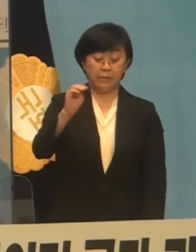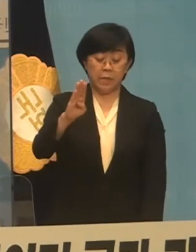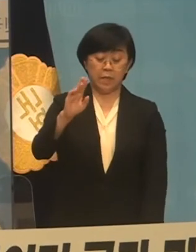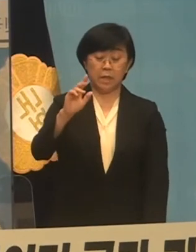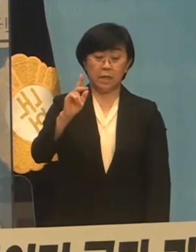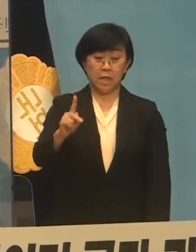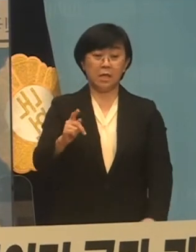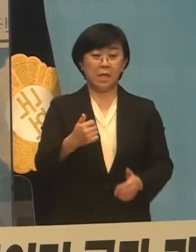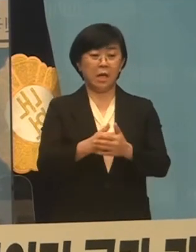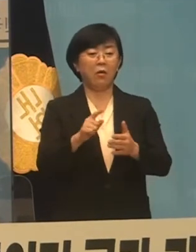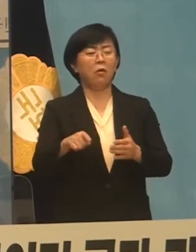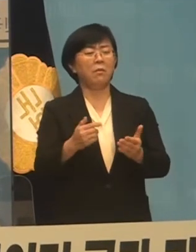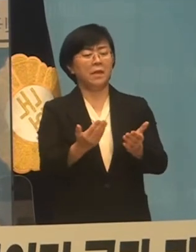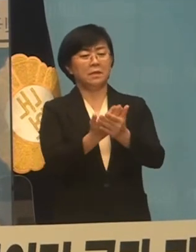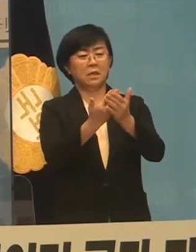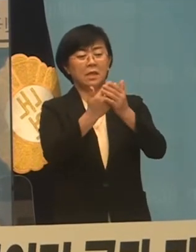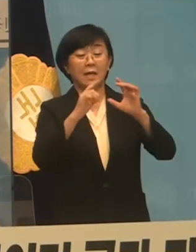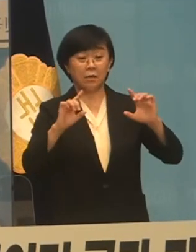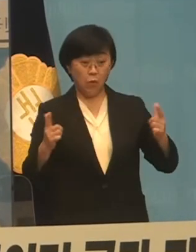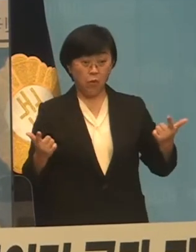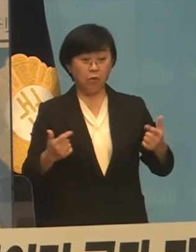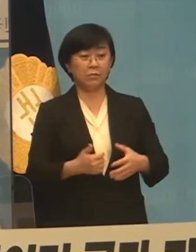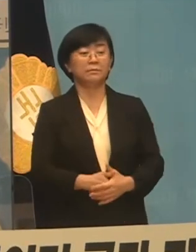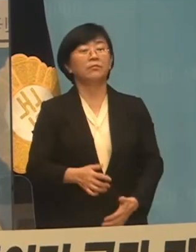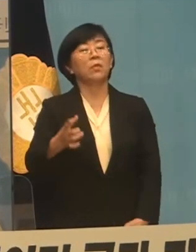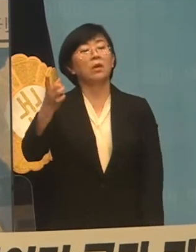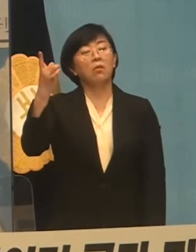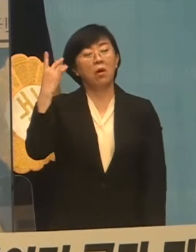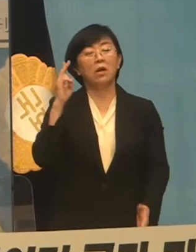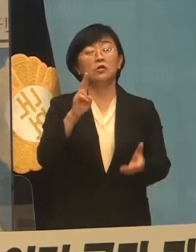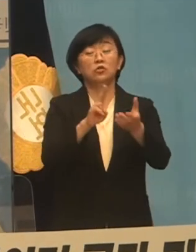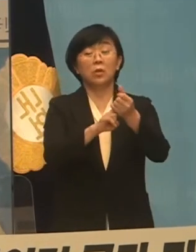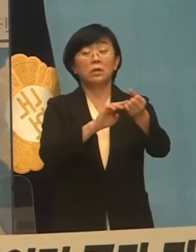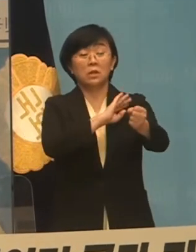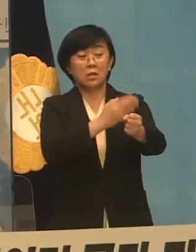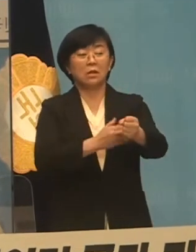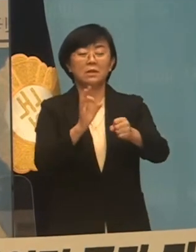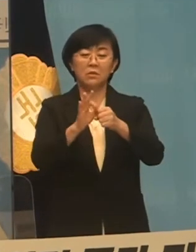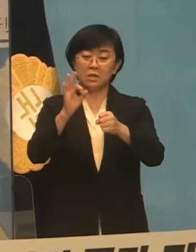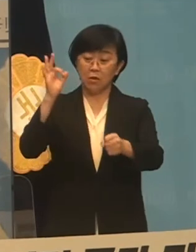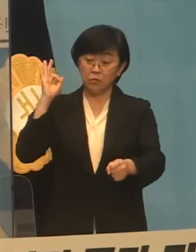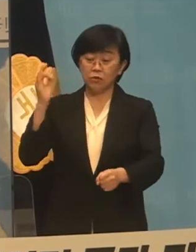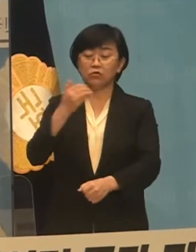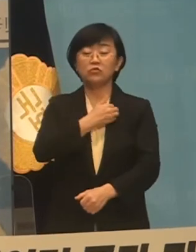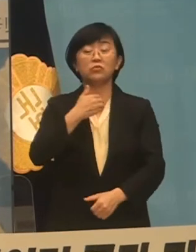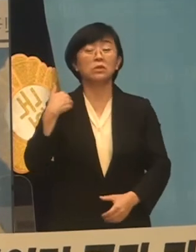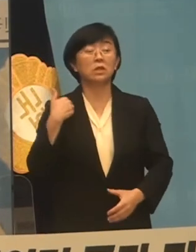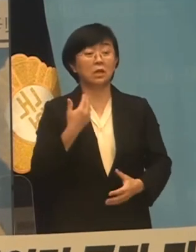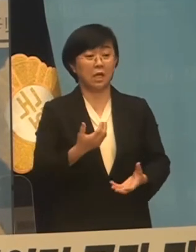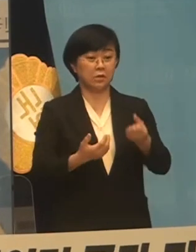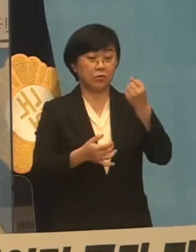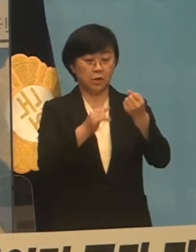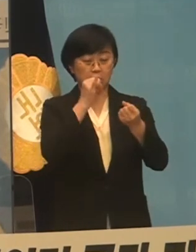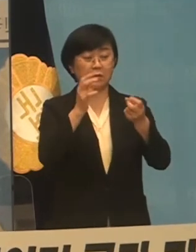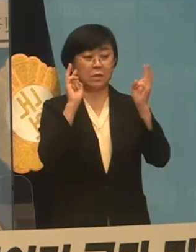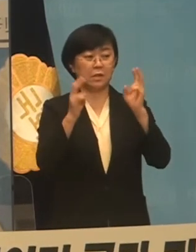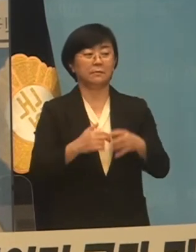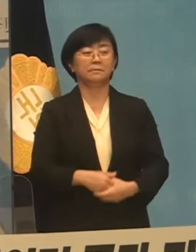의해서 회사가 눈부시게 성장한 것이 아니라 그런 잠재력을 10여 년 전부터 충분히 가지고 있었던